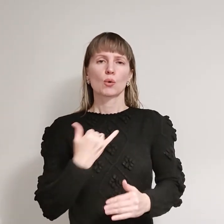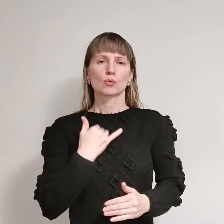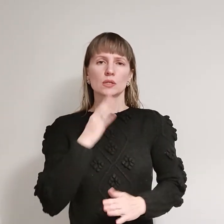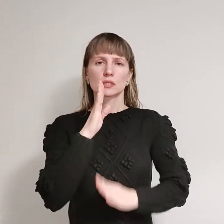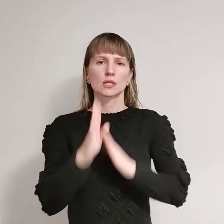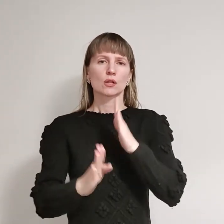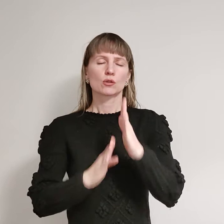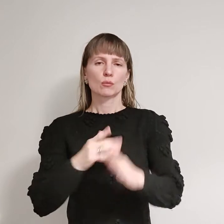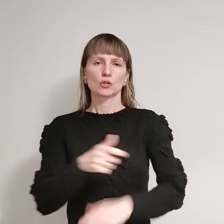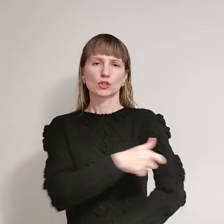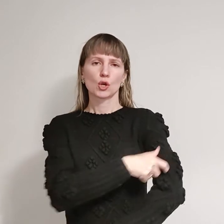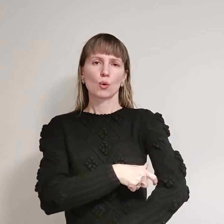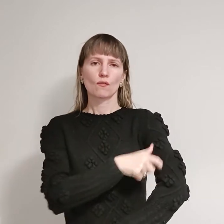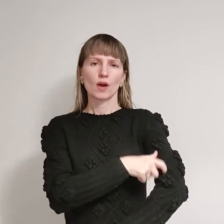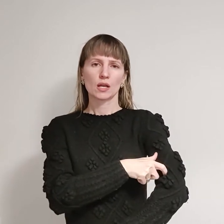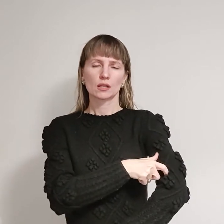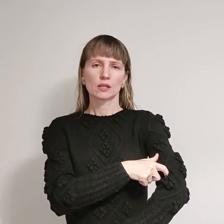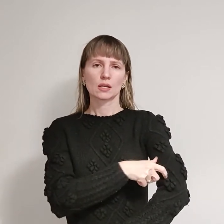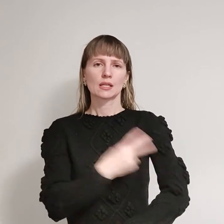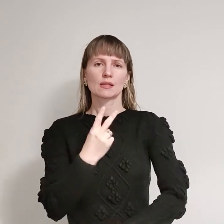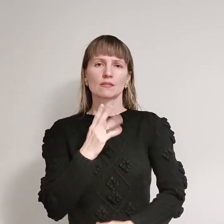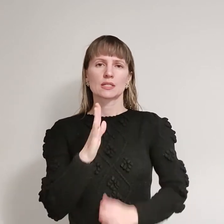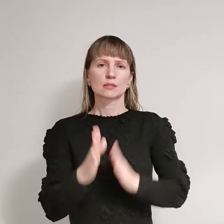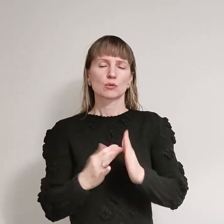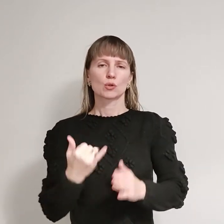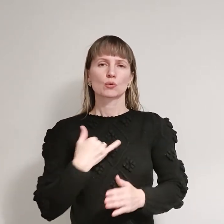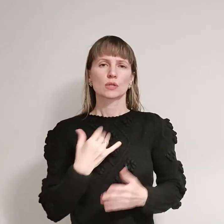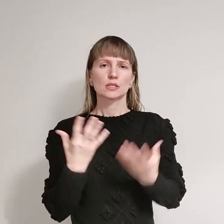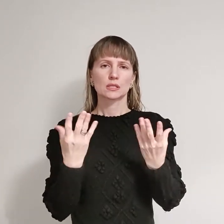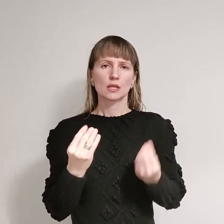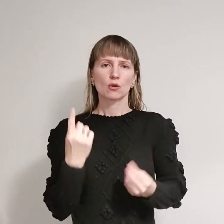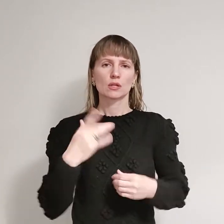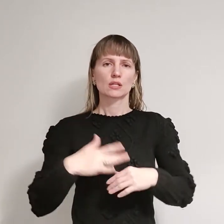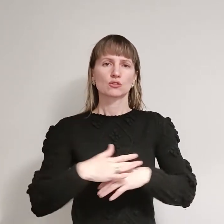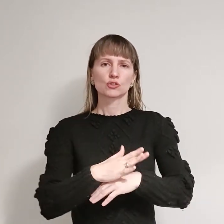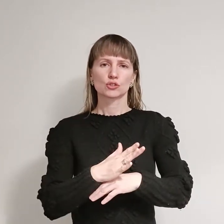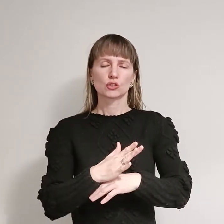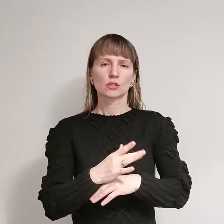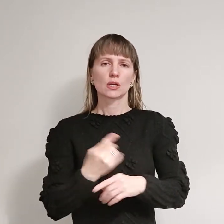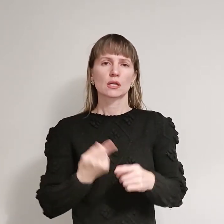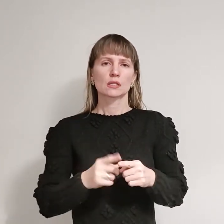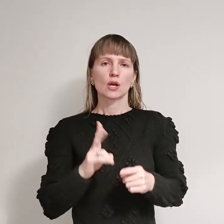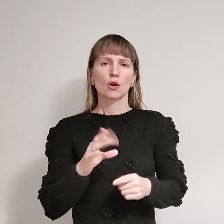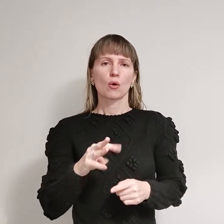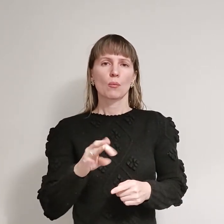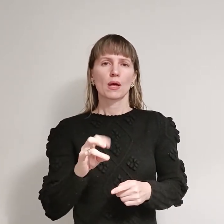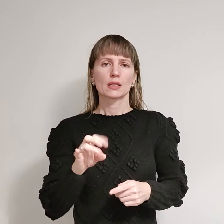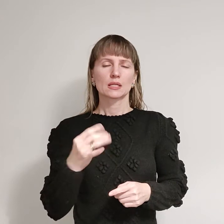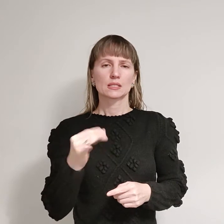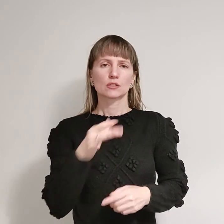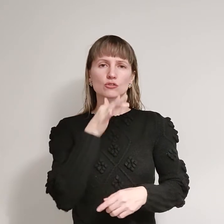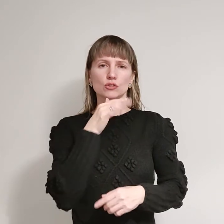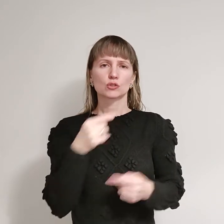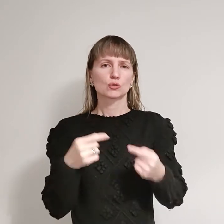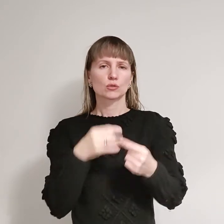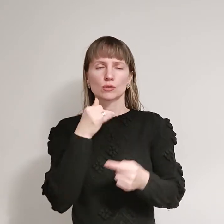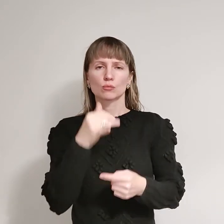цілодобове чергування, дві зміни у нас день, одна нічна, це комендантський час, тому що в той час я не можу змусити нікого з працівників